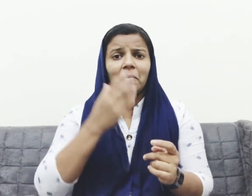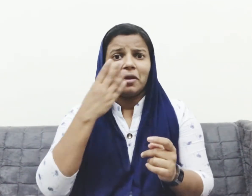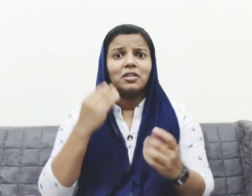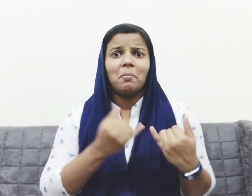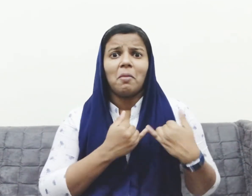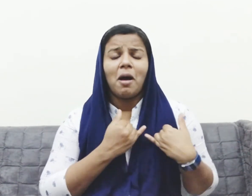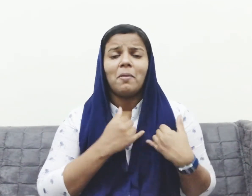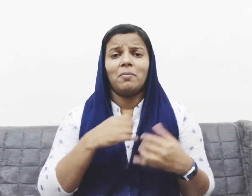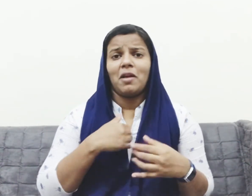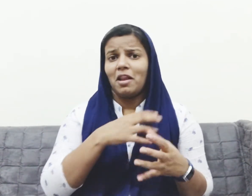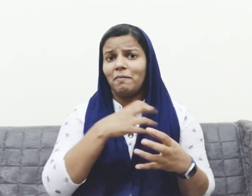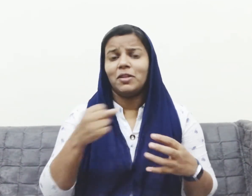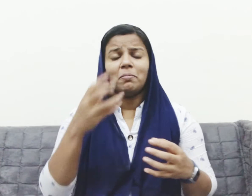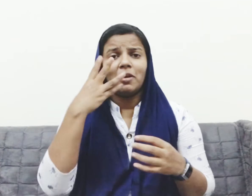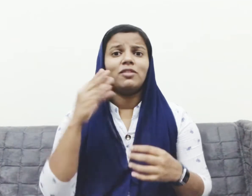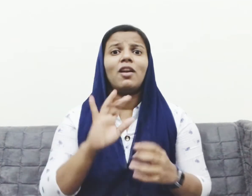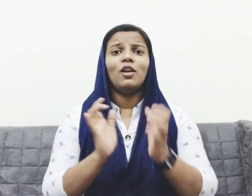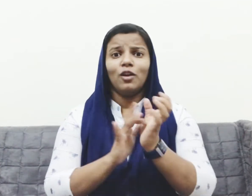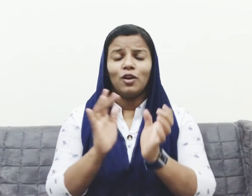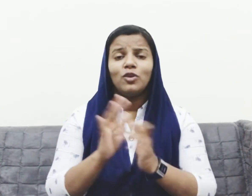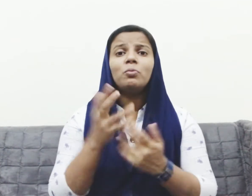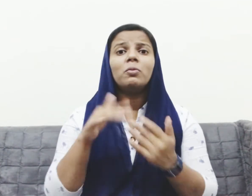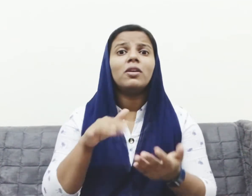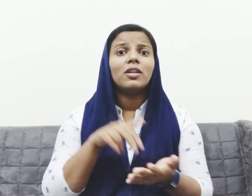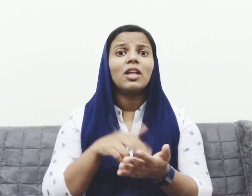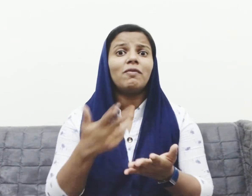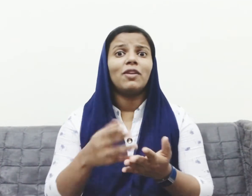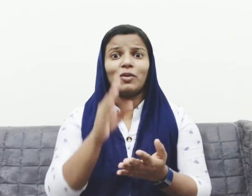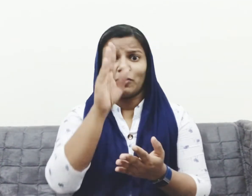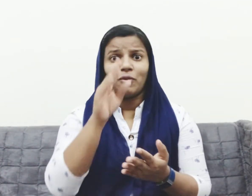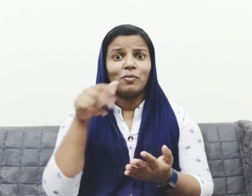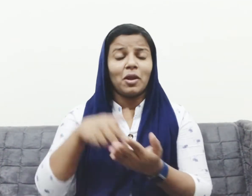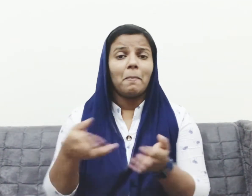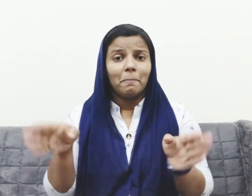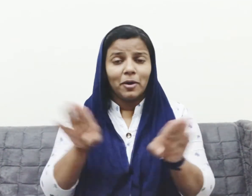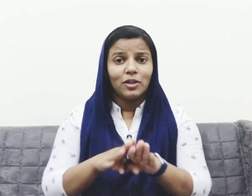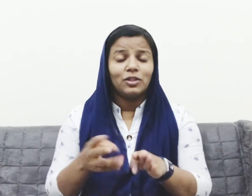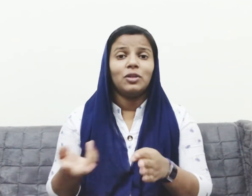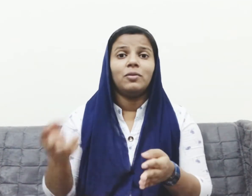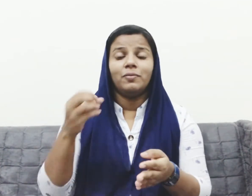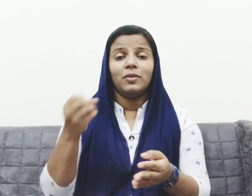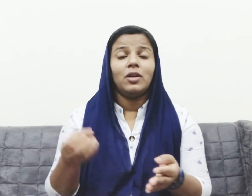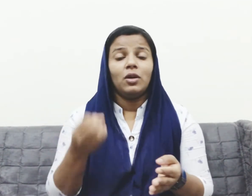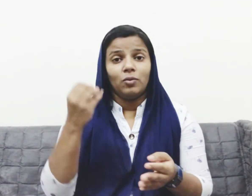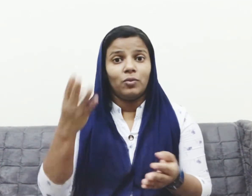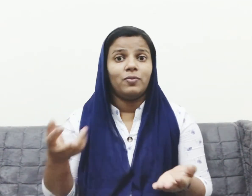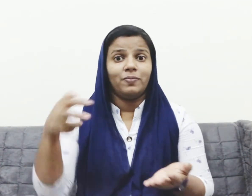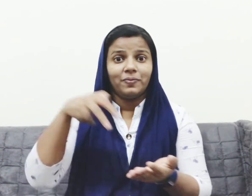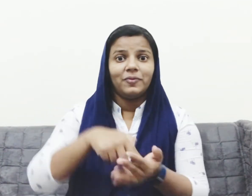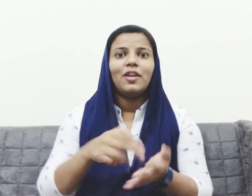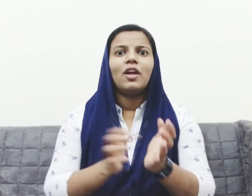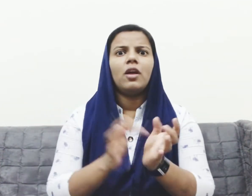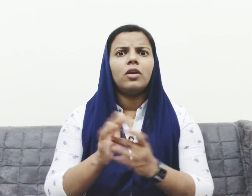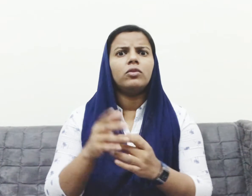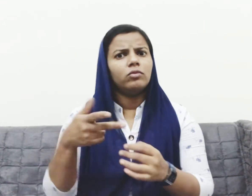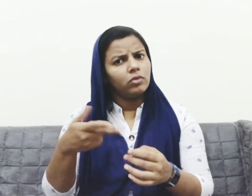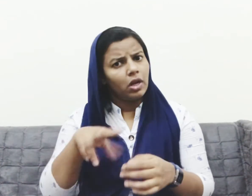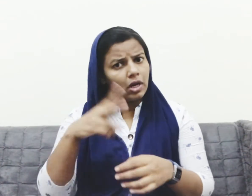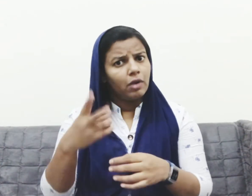വേണ്ടി കഷ്ടം അനുഭവിച്ചവനാണ്, എനിക്ക് വേണ്ടി നിന്ദങ്ങൾ സഹിച്ചവനാണ്, എനിക്ക് വേണ്ടി മരിച്ച അടക്കപ്പെട്ട ഉയർത്തെഴുന്നേറ്റവനും എന്നെ ചേർപ്പാൻ മടങ്ങി വരുന്നവനും. പിന്നെ